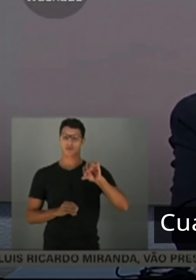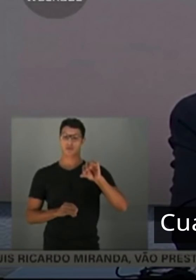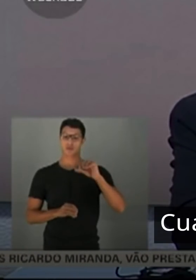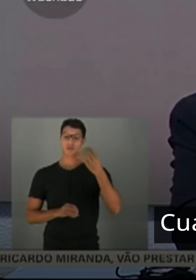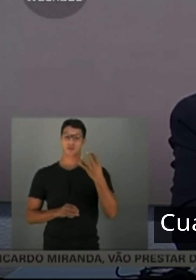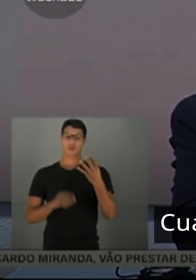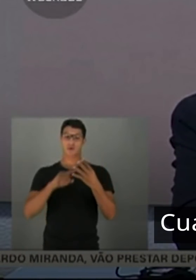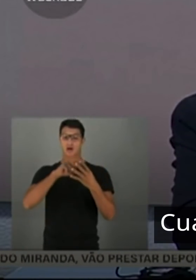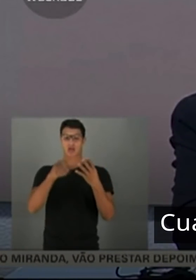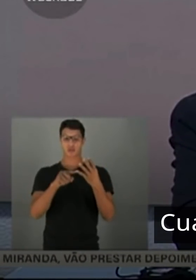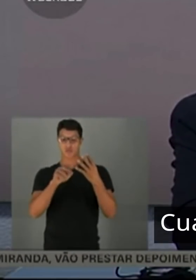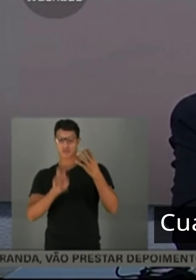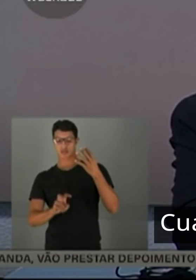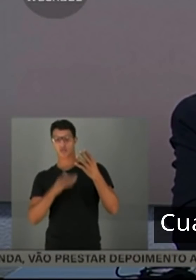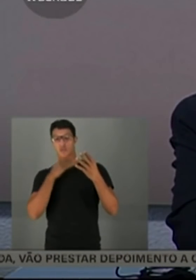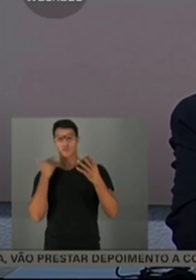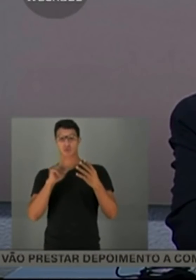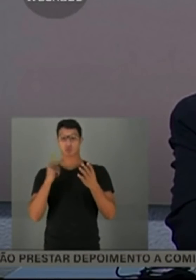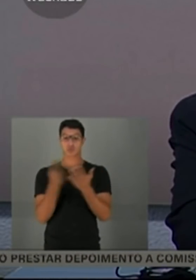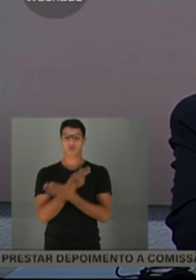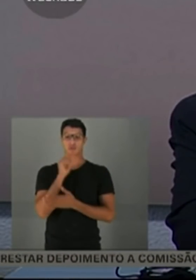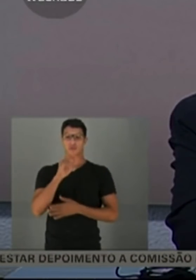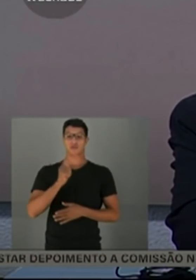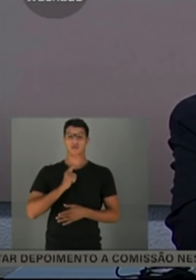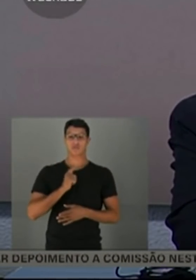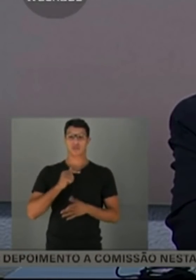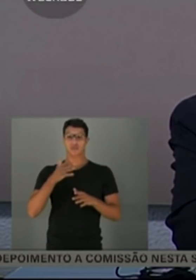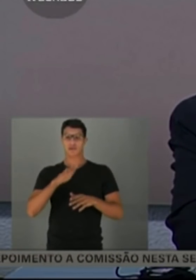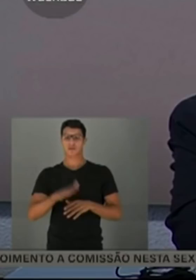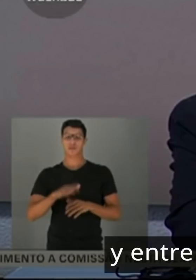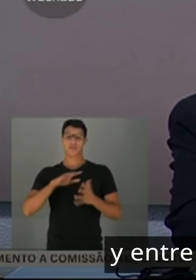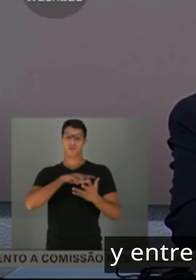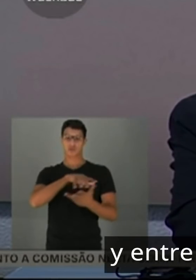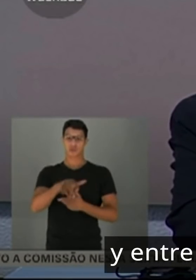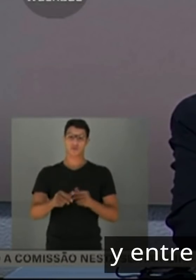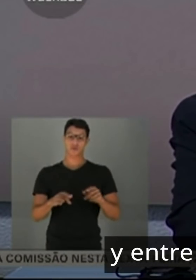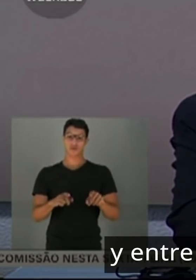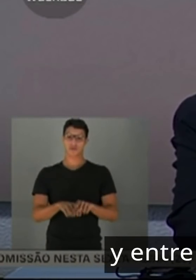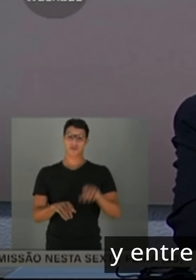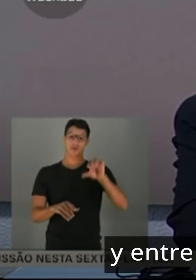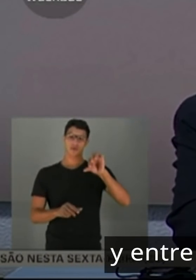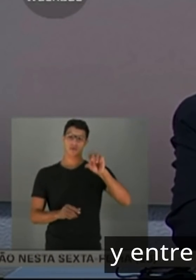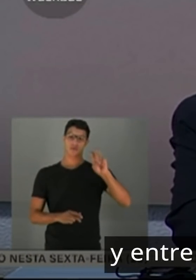Quatro de cada cinco mortes não teriam ocorrido se estivéssemos na média mundial, e